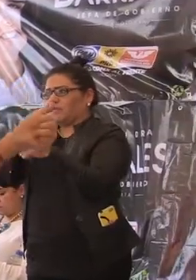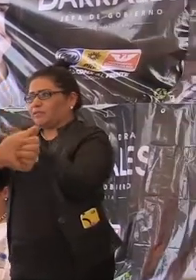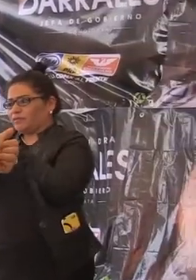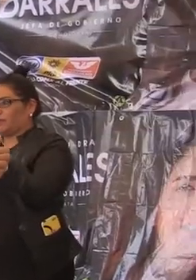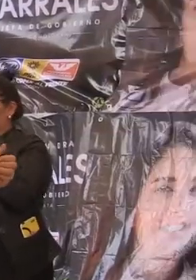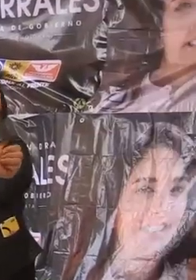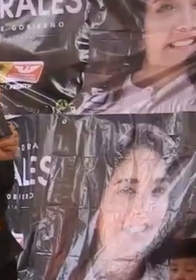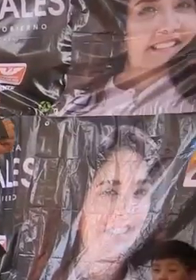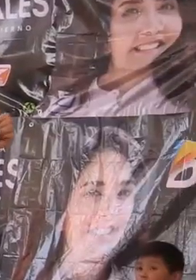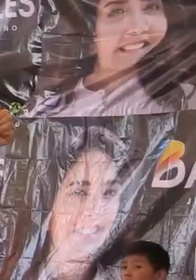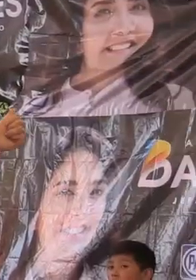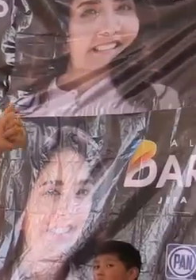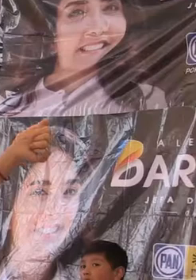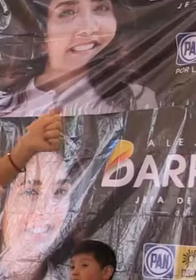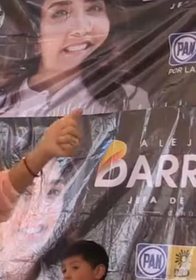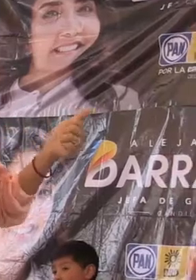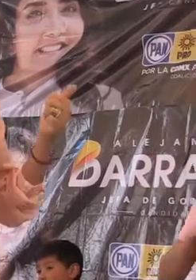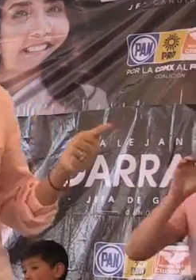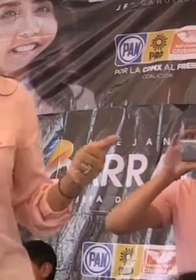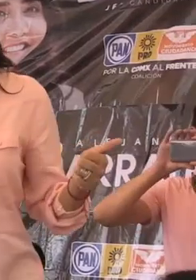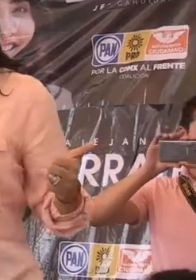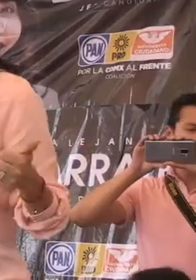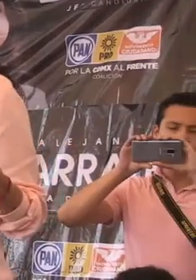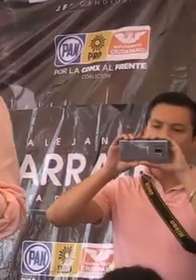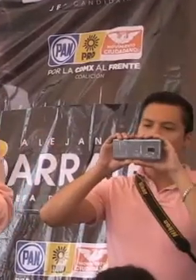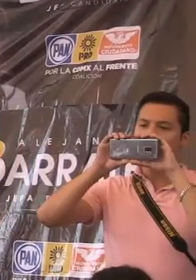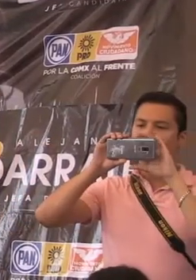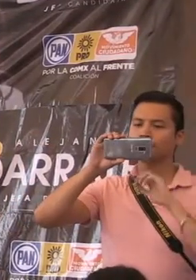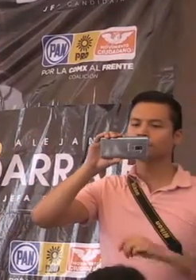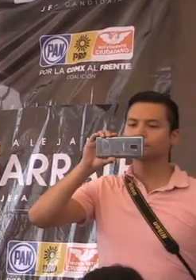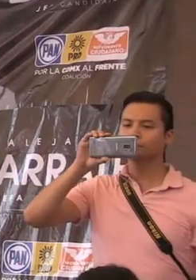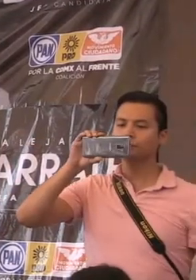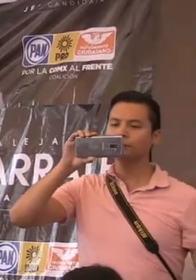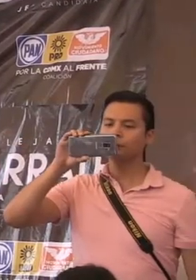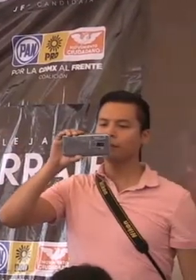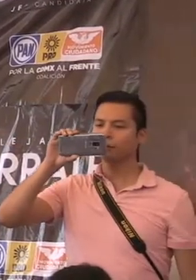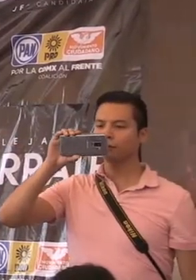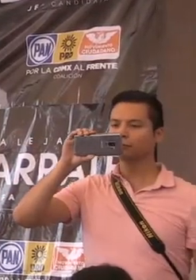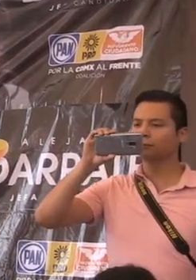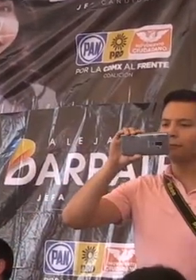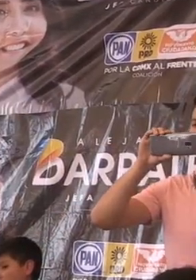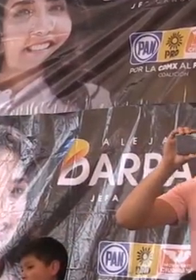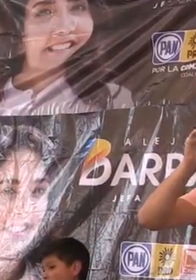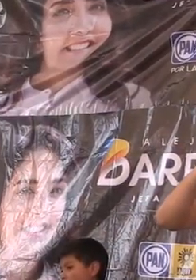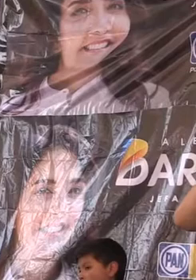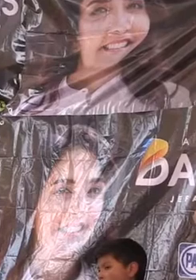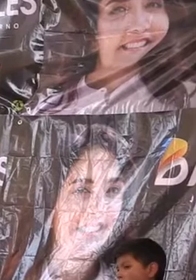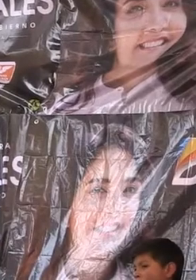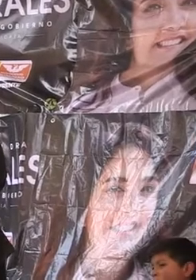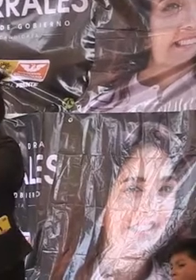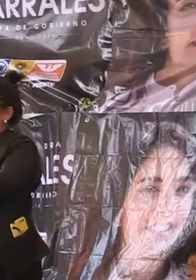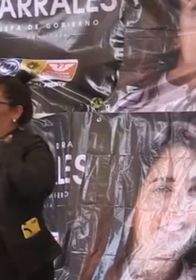falta apoyo para fortalecer y para promover el turismo. Esta delegación es como